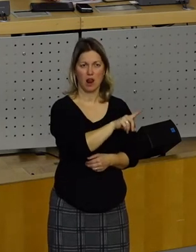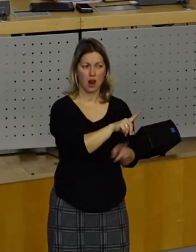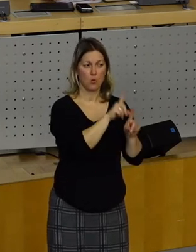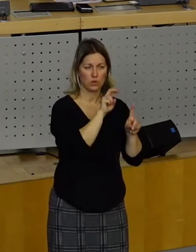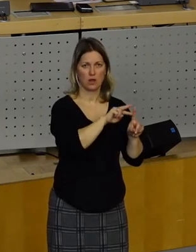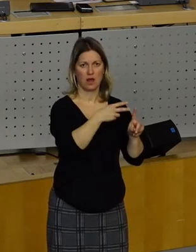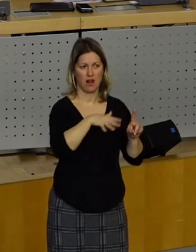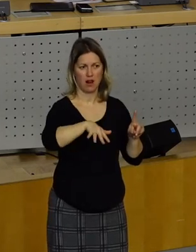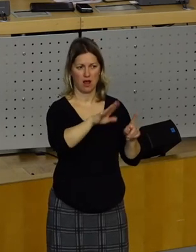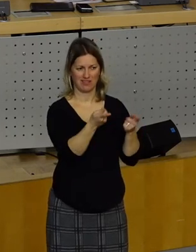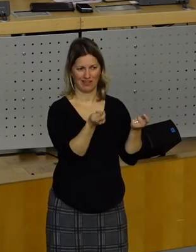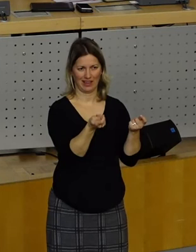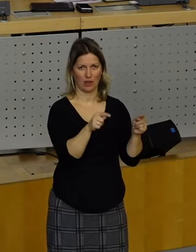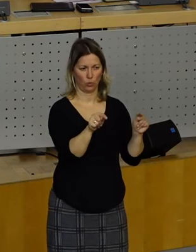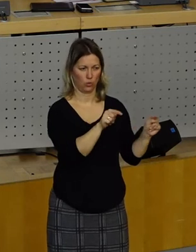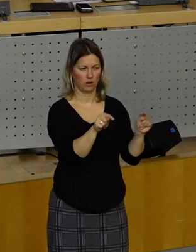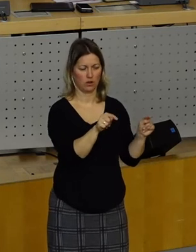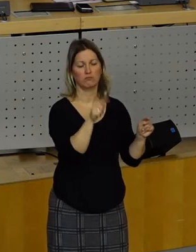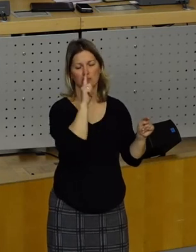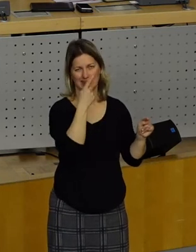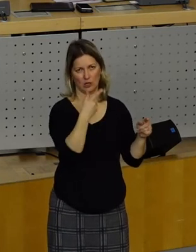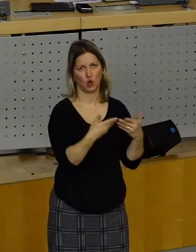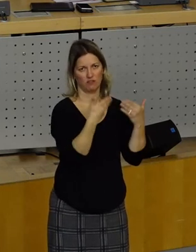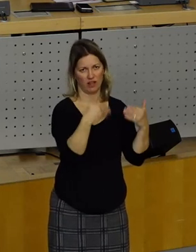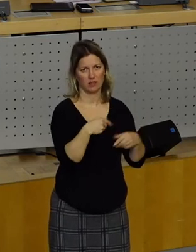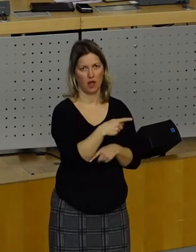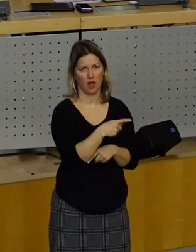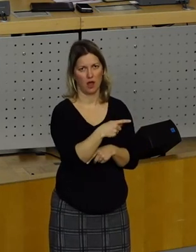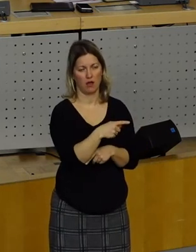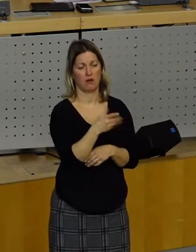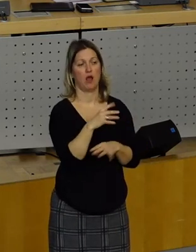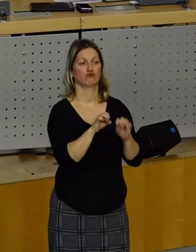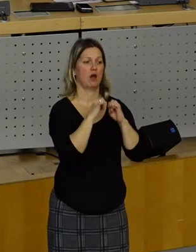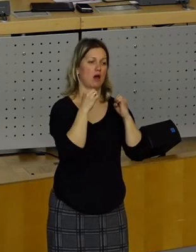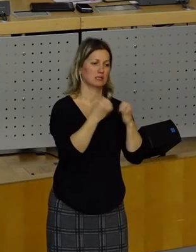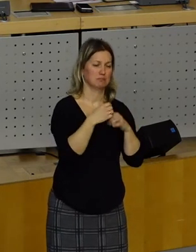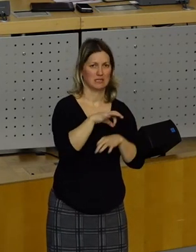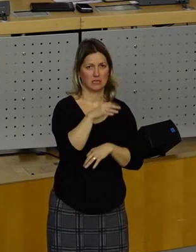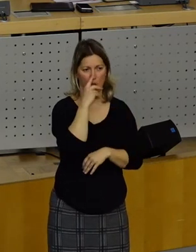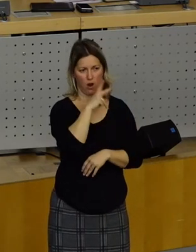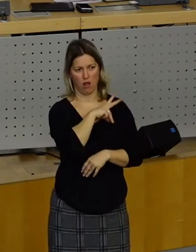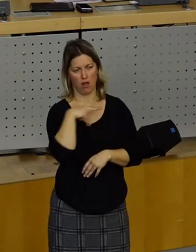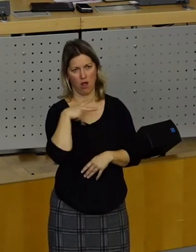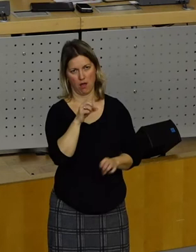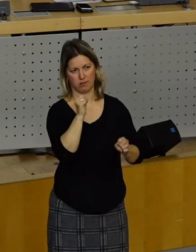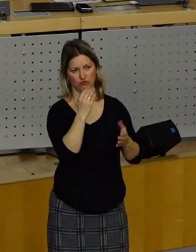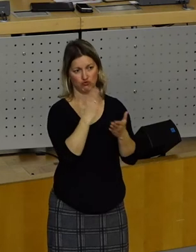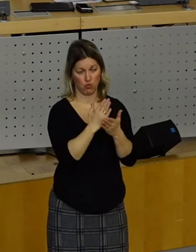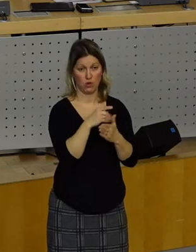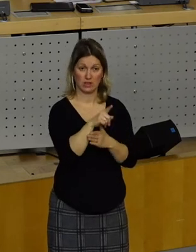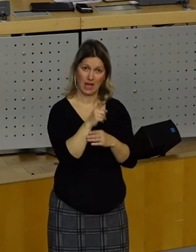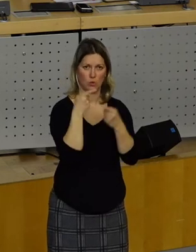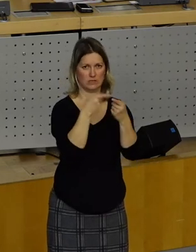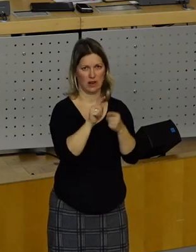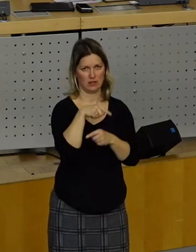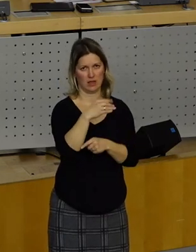doch einige konflikte gibt der staatspräsident ist als auch schon länger an der macht und will auch nächstes jahr wieder gewählt